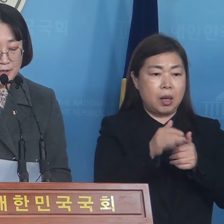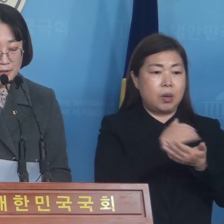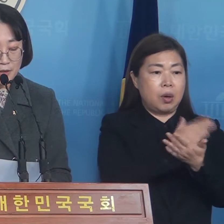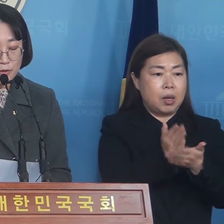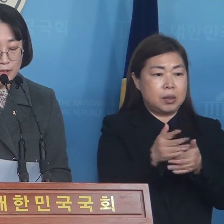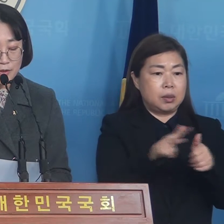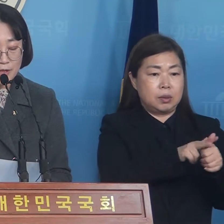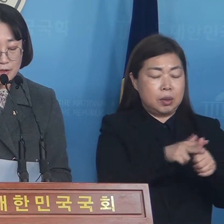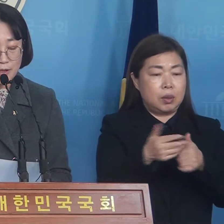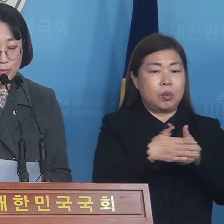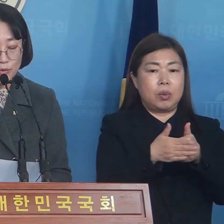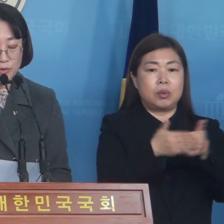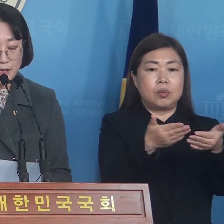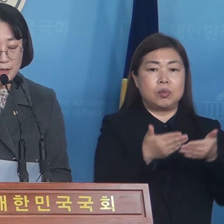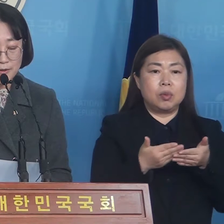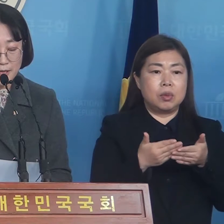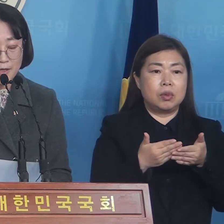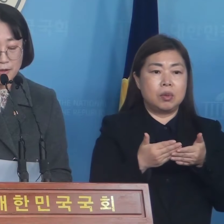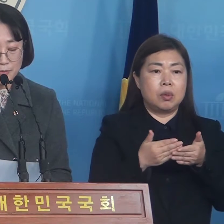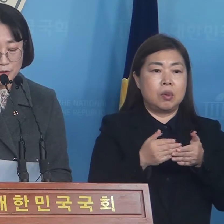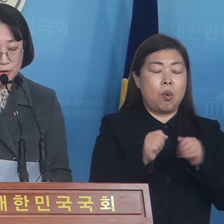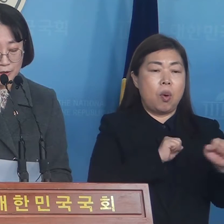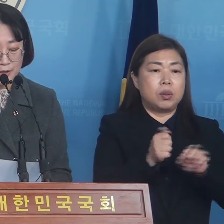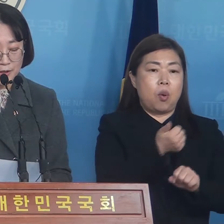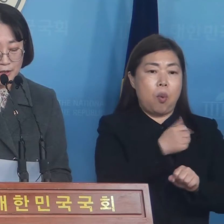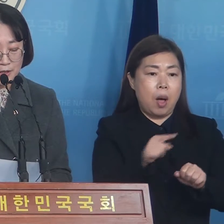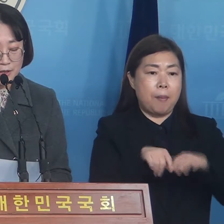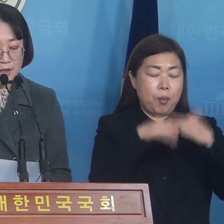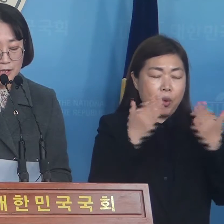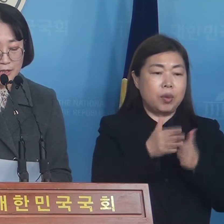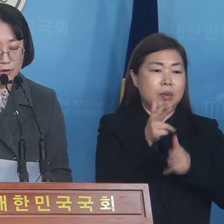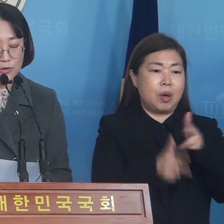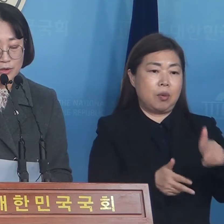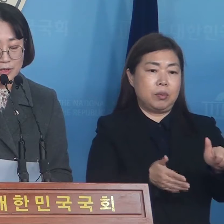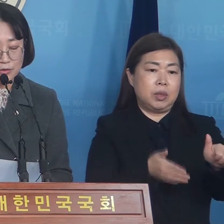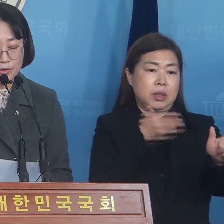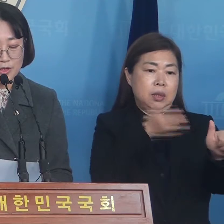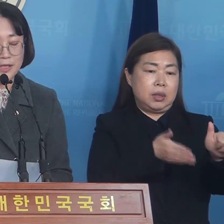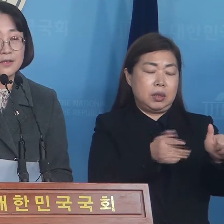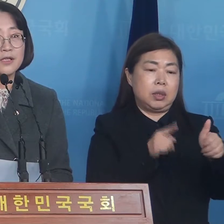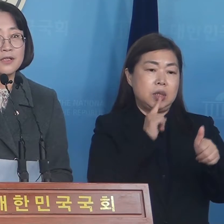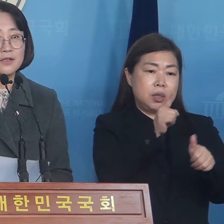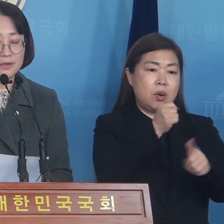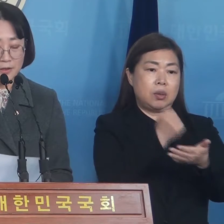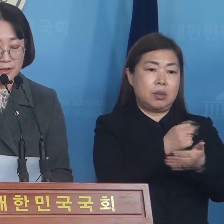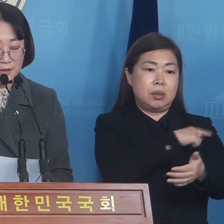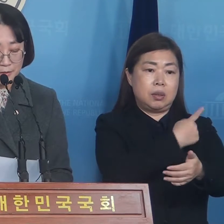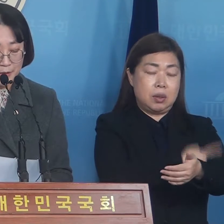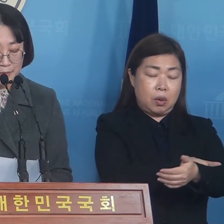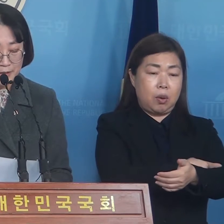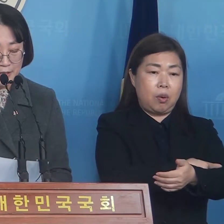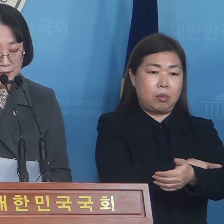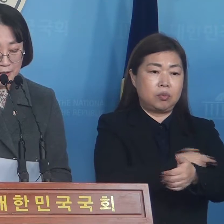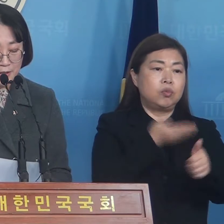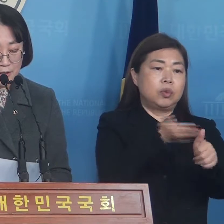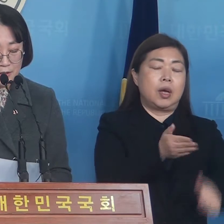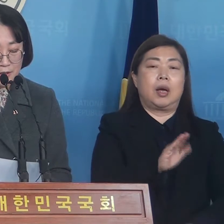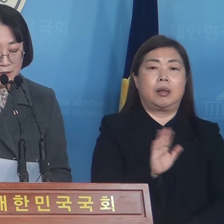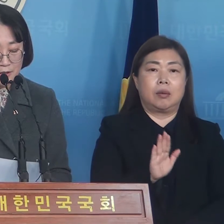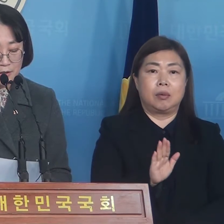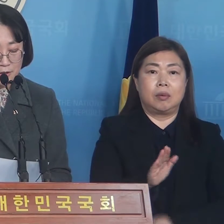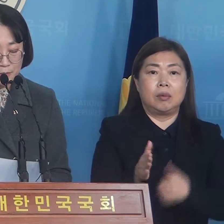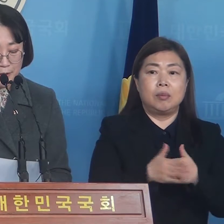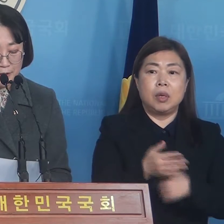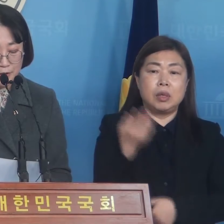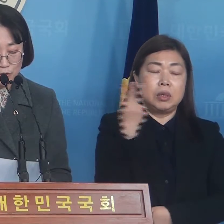포함한 상권 활성화를 위한 모든 사업 지원을 신청할 자격조차 주어지지 않는다는 것을 의미합니다.